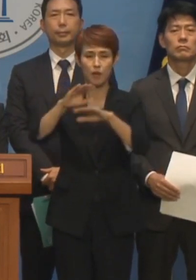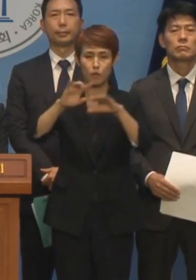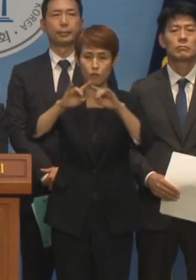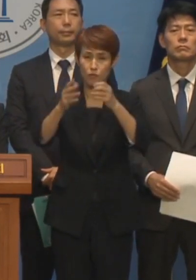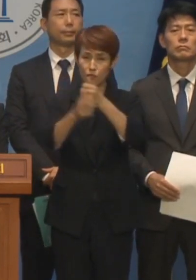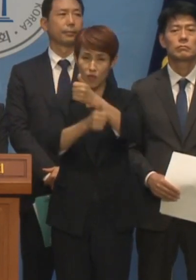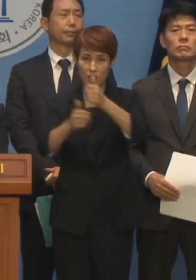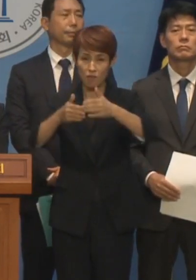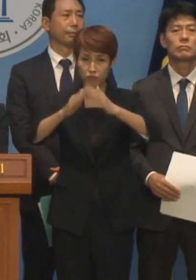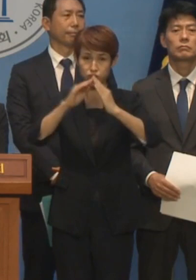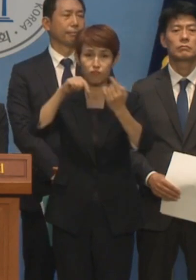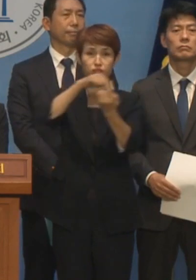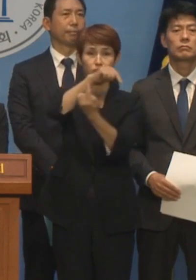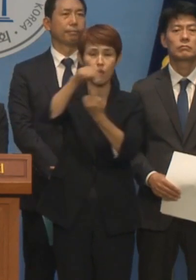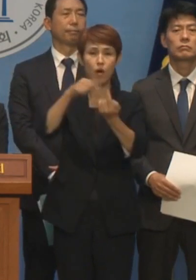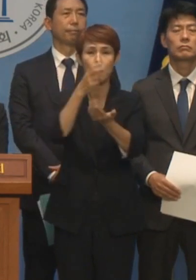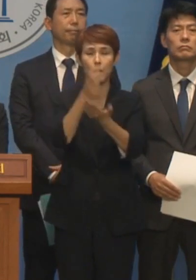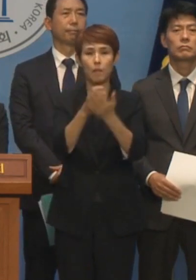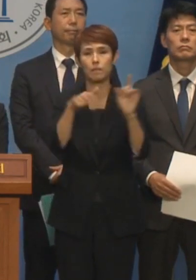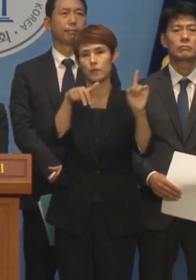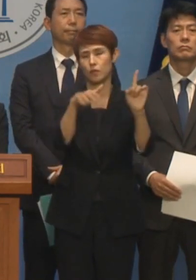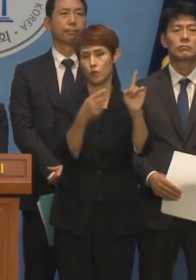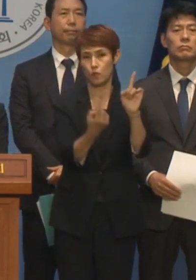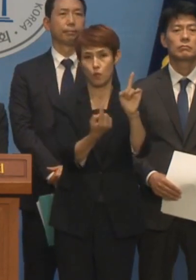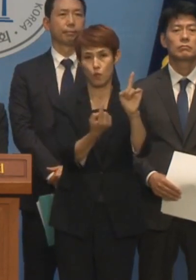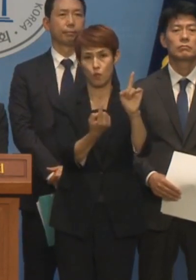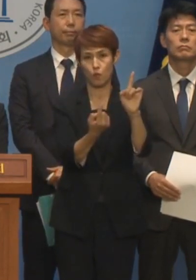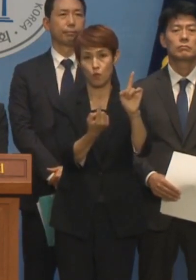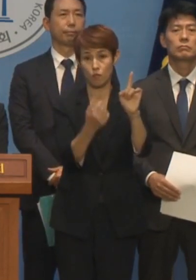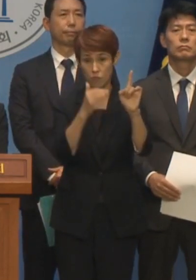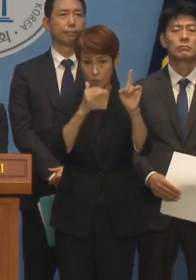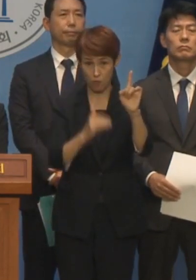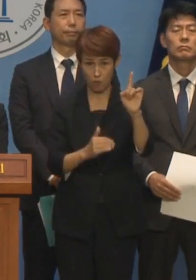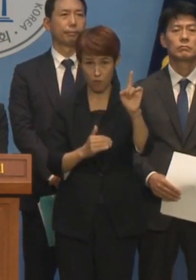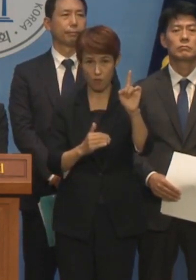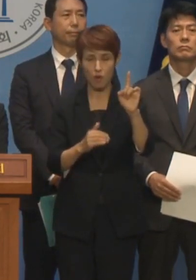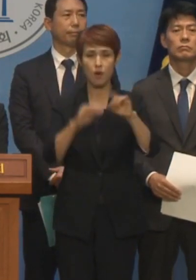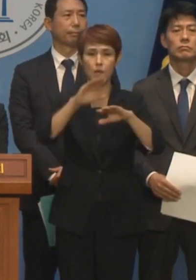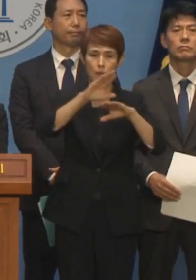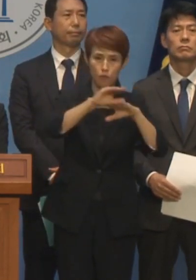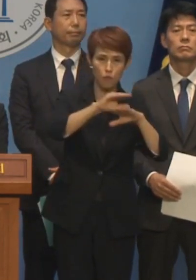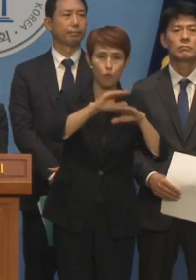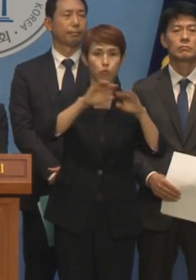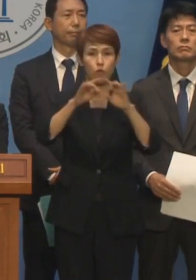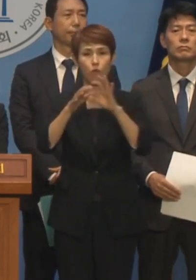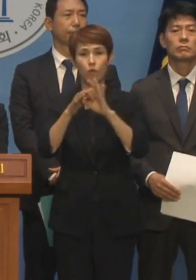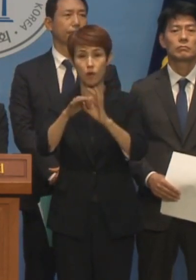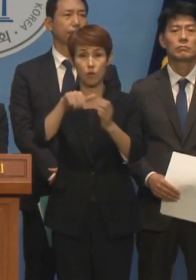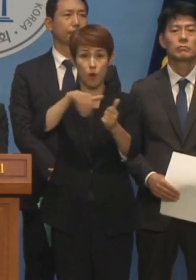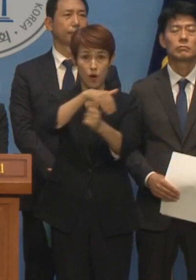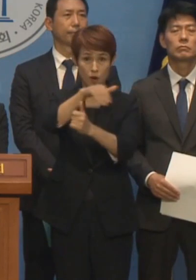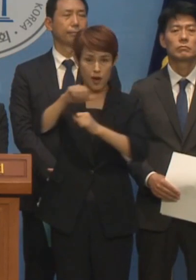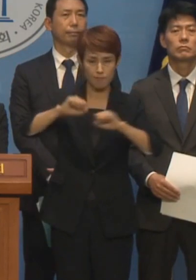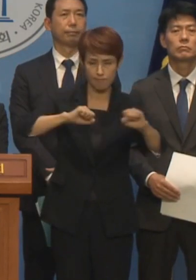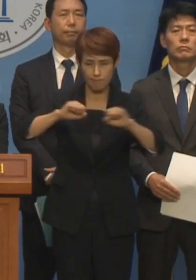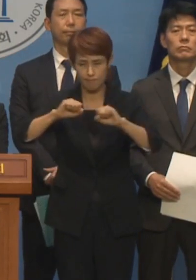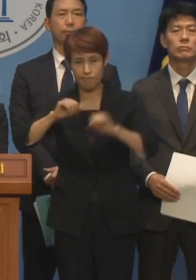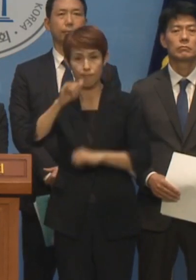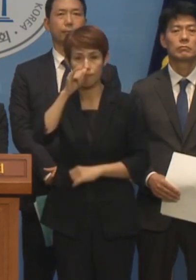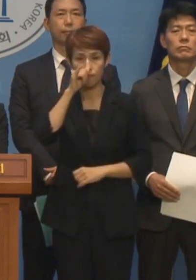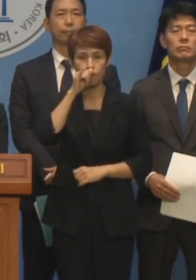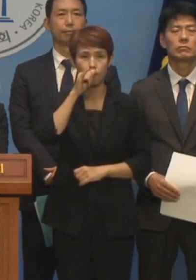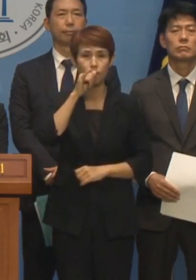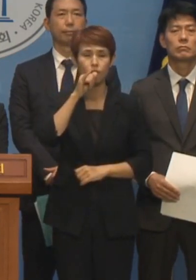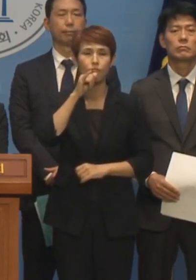방송통신위원회 설치 및 운영에 관한 법률 제1조에 의하면 이 법은 방송과 통신의 융합 환경에 능동적으로 대응하여